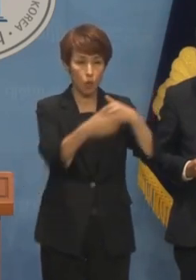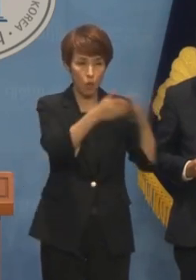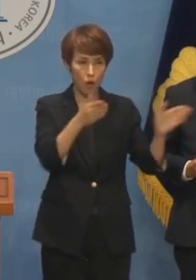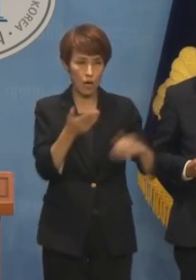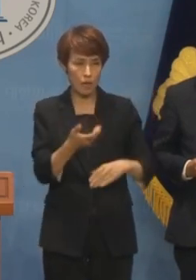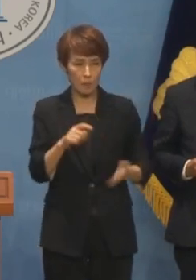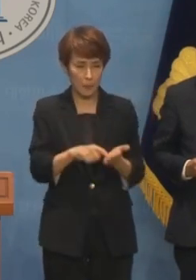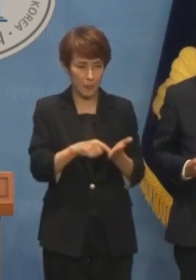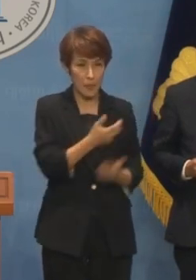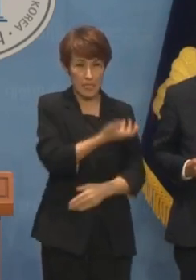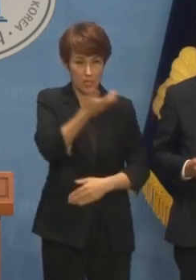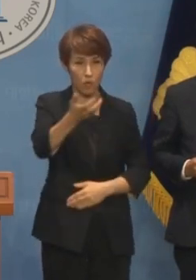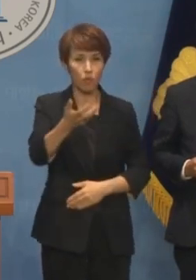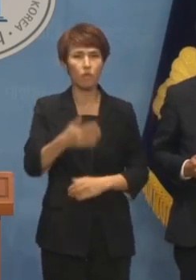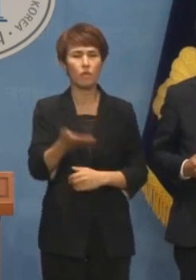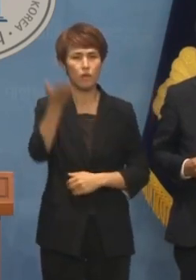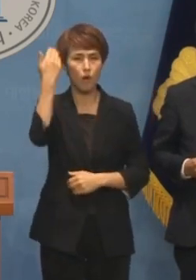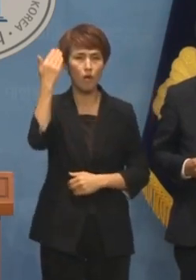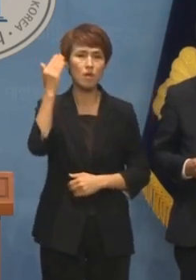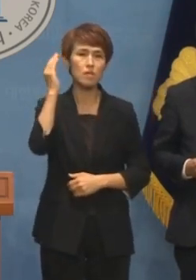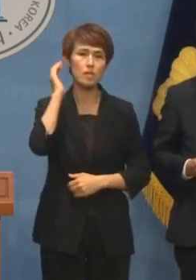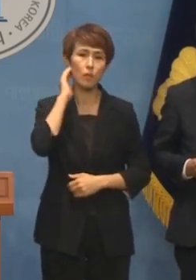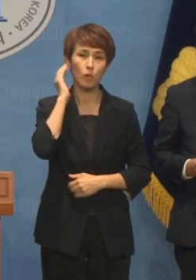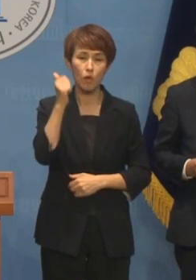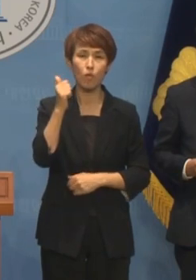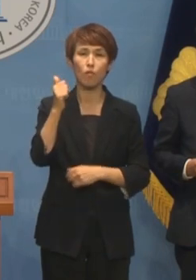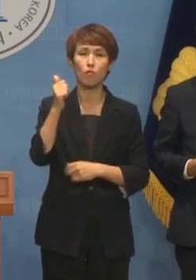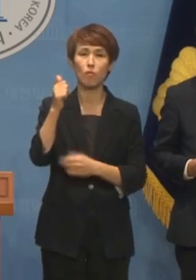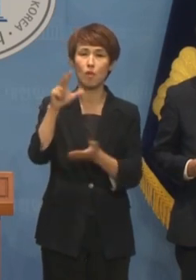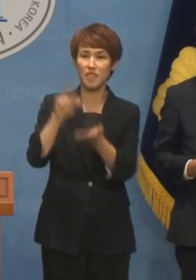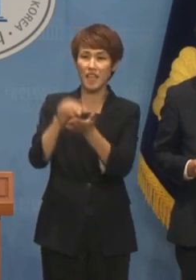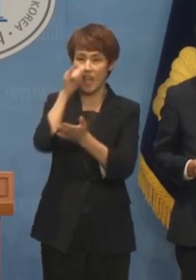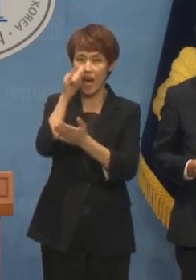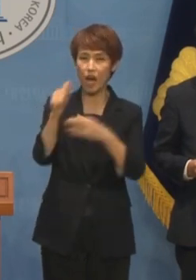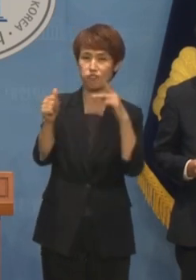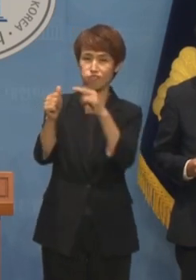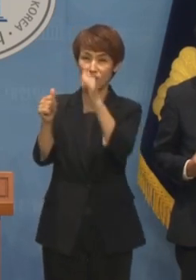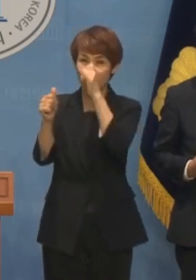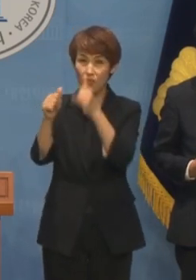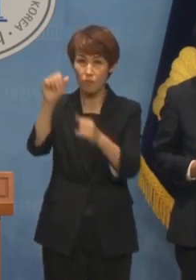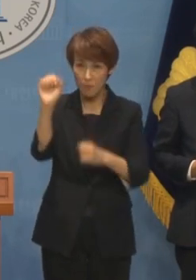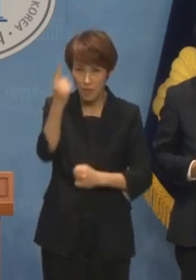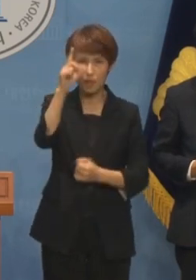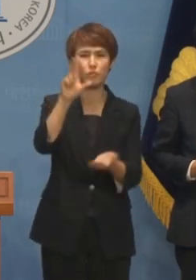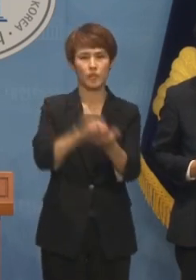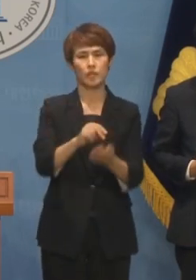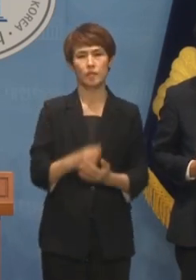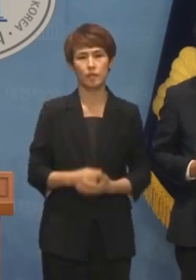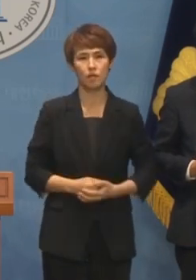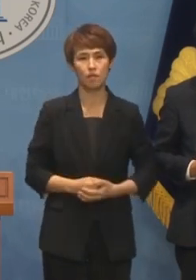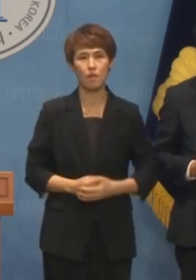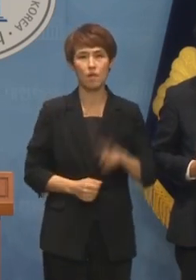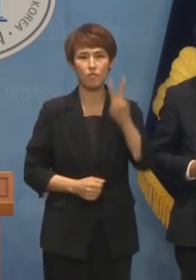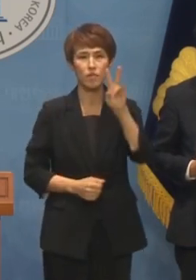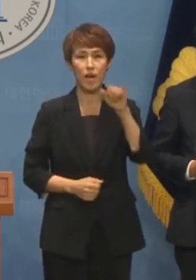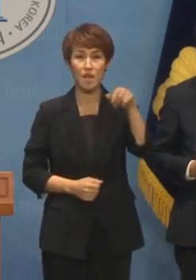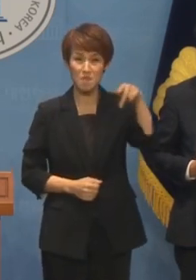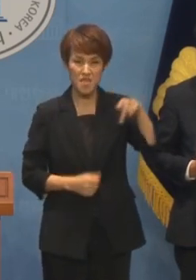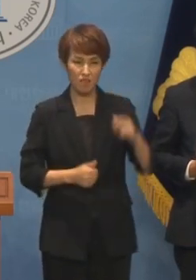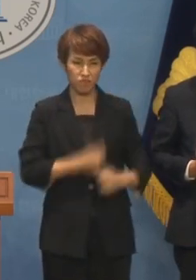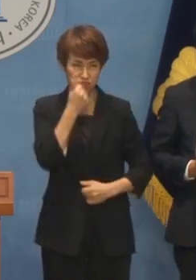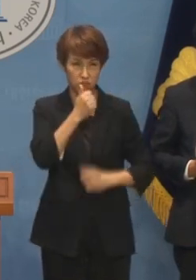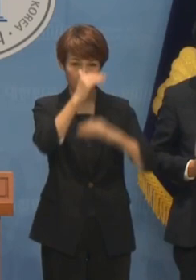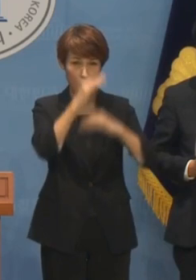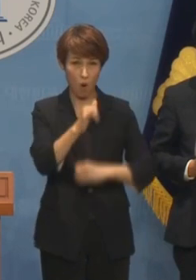전임 정부 부정으로부터 시작된 국가 운영 시스템 붕괴가 불러온 비극입니다. VIP 경로설에서 볼 수